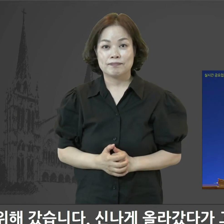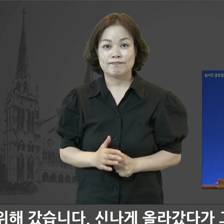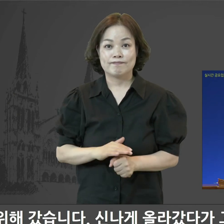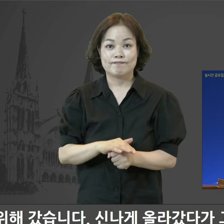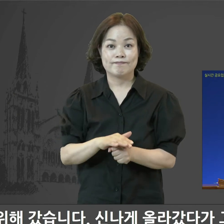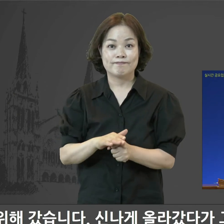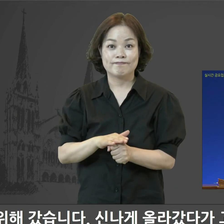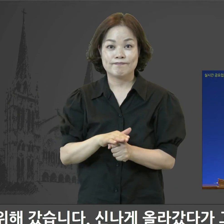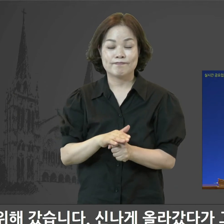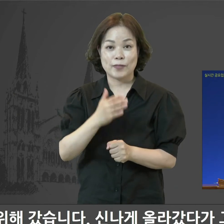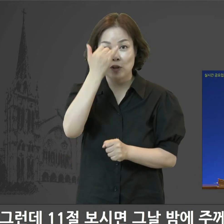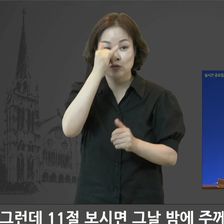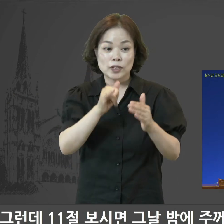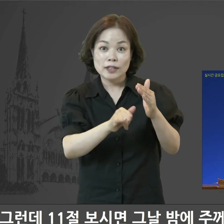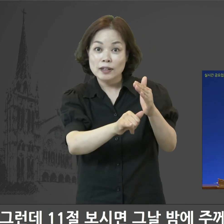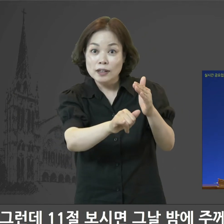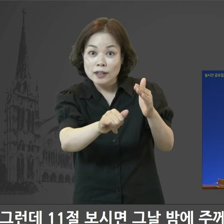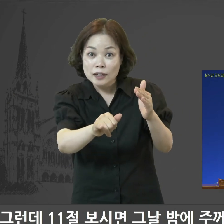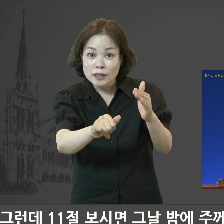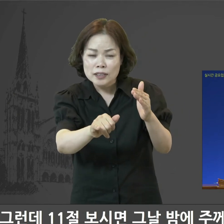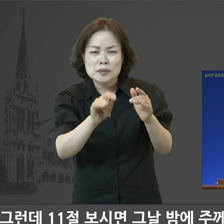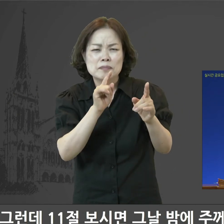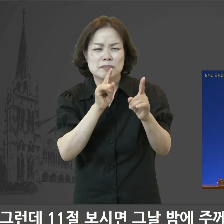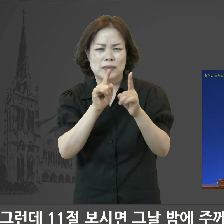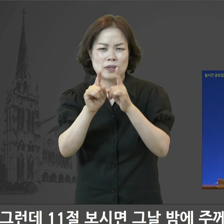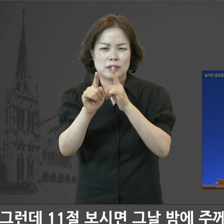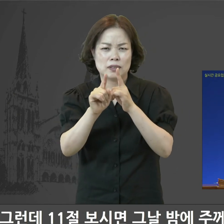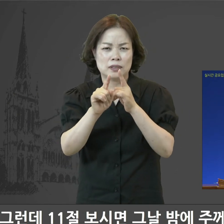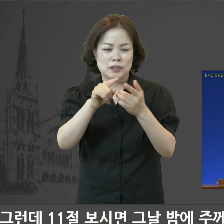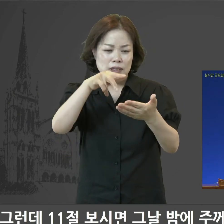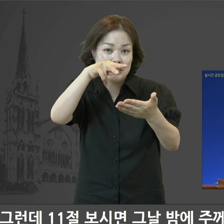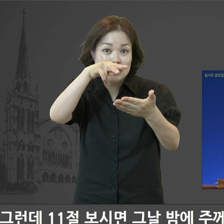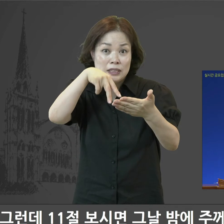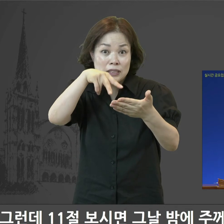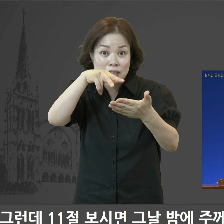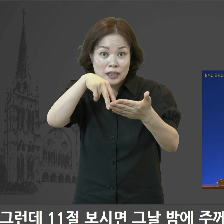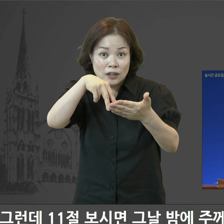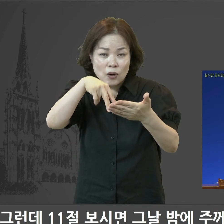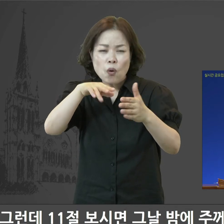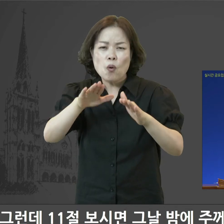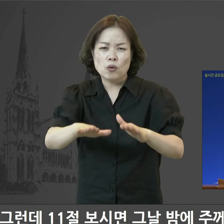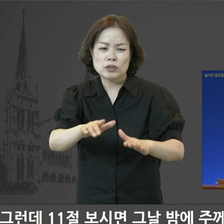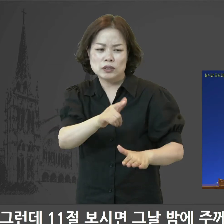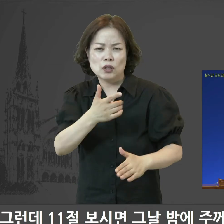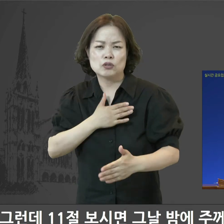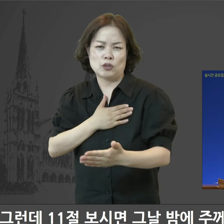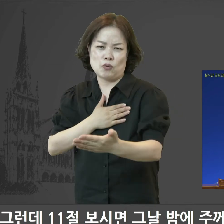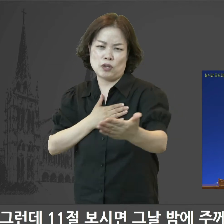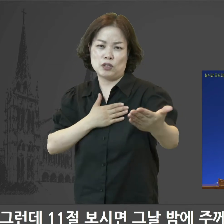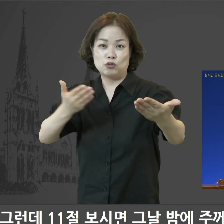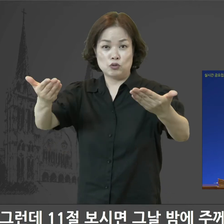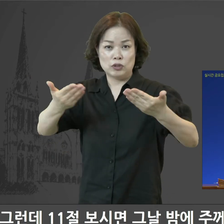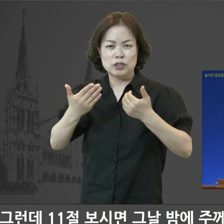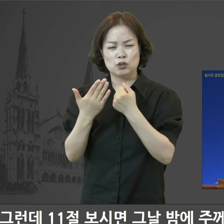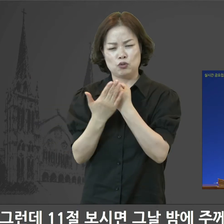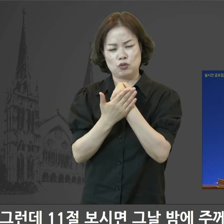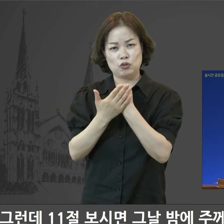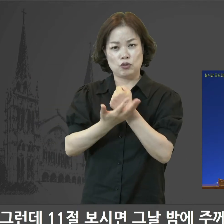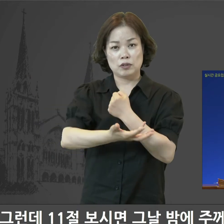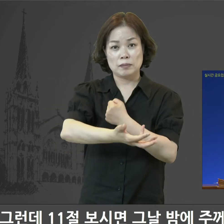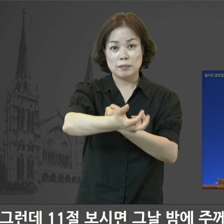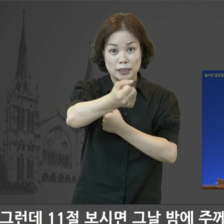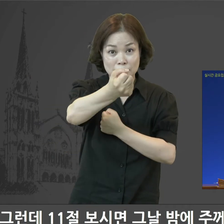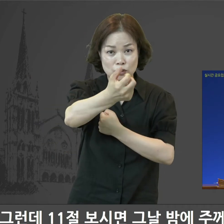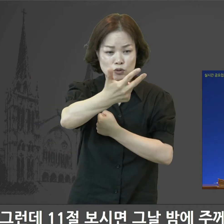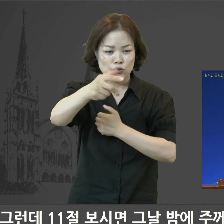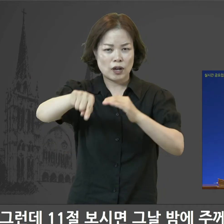사랑하는 충현의 가족들, 이 말씀을 읽으시면서 오늘 저녁 저와 여러분에게 주시는 위로를 받으실 수 있기를